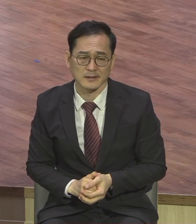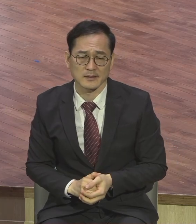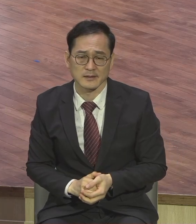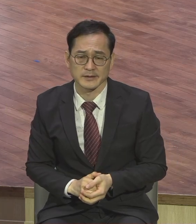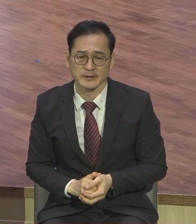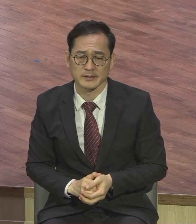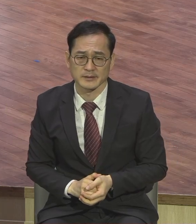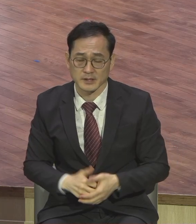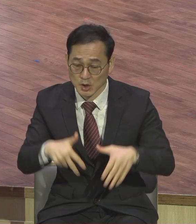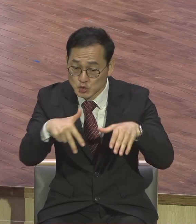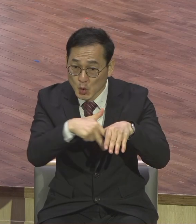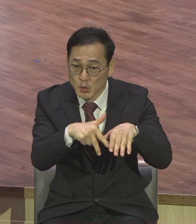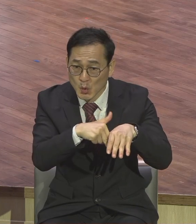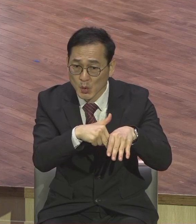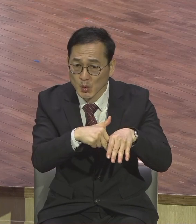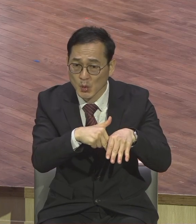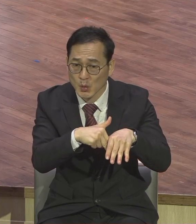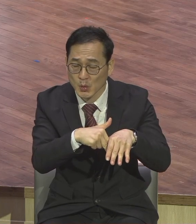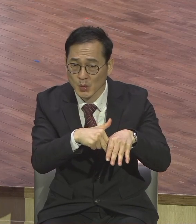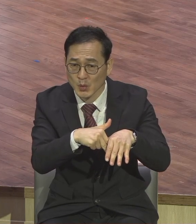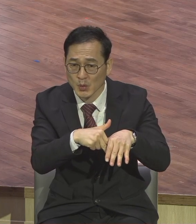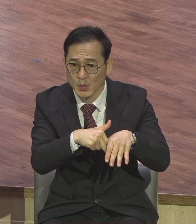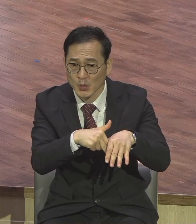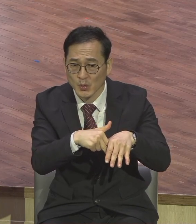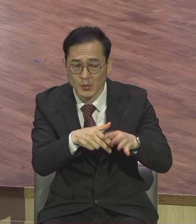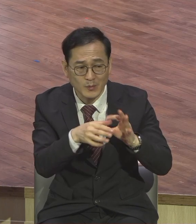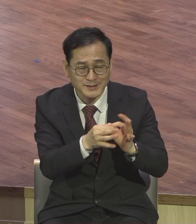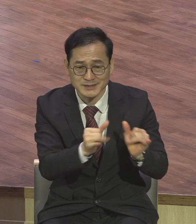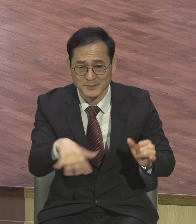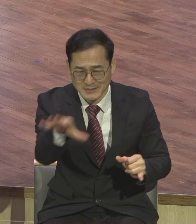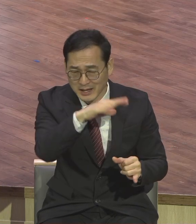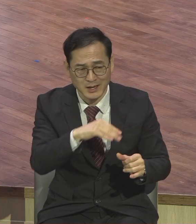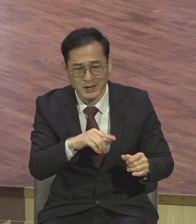모든 종교인들은 자유하지 못하고 있습니다.